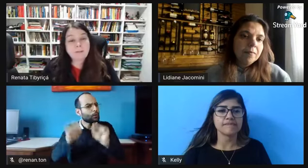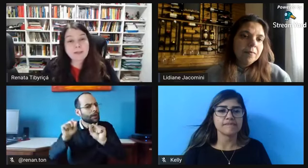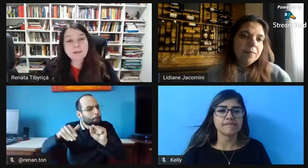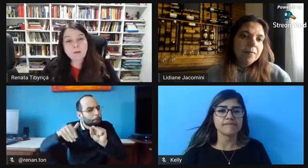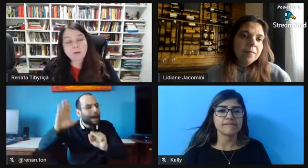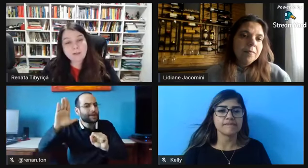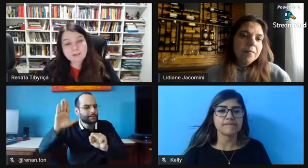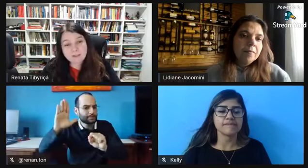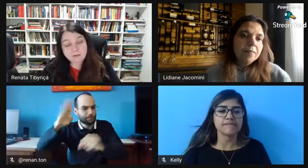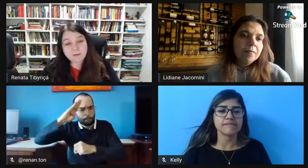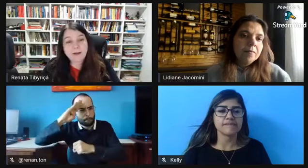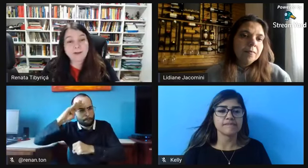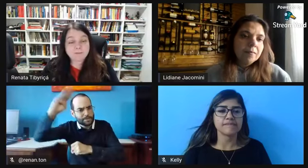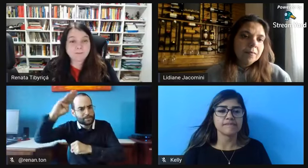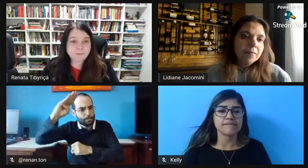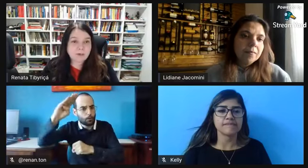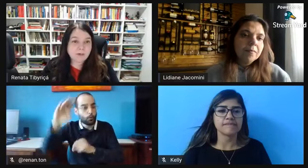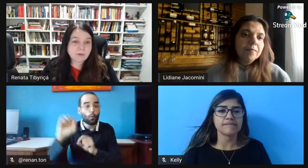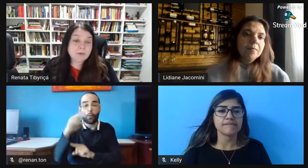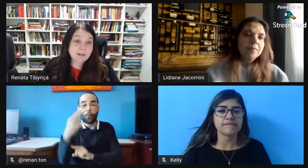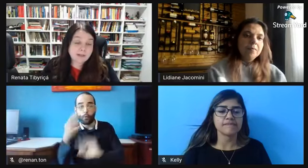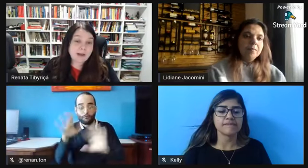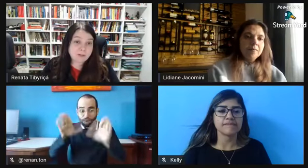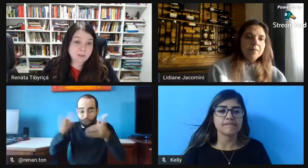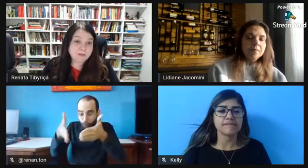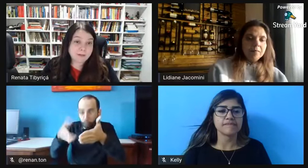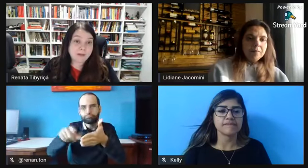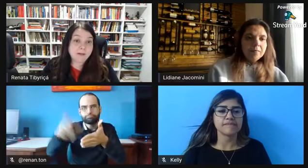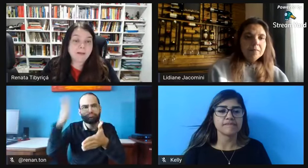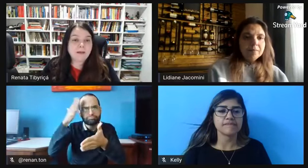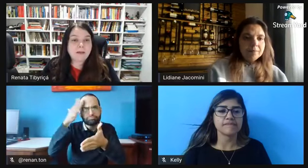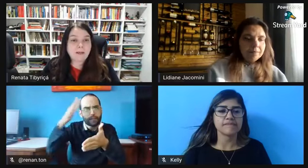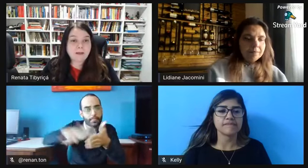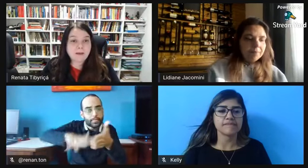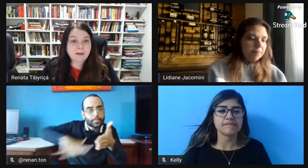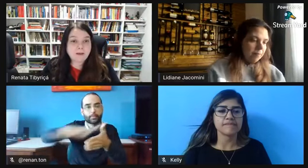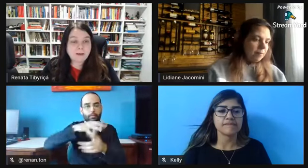ou o que é mais reconhecido da sociedade, né?